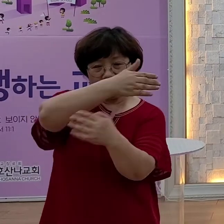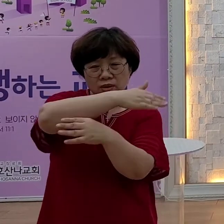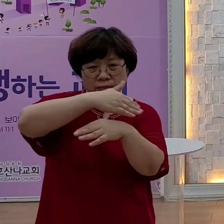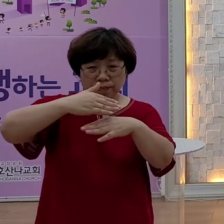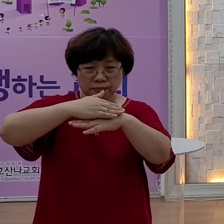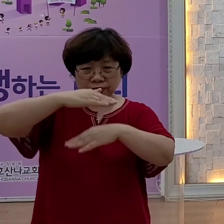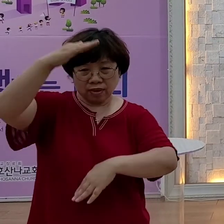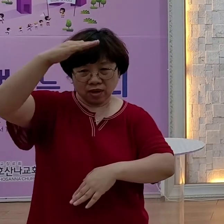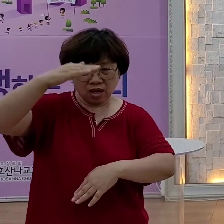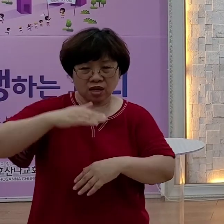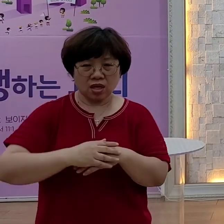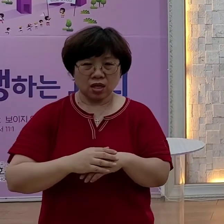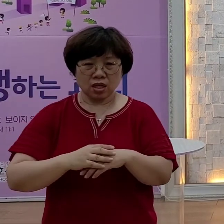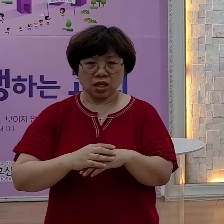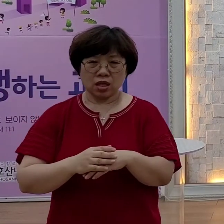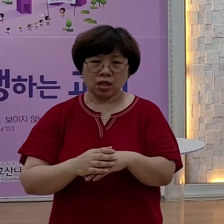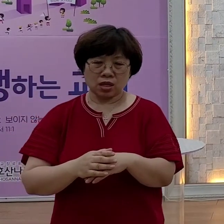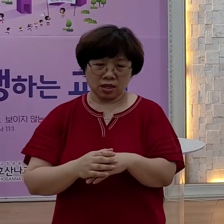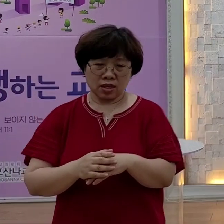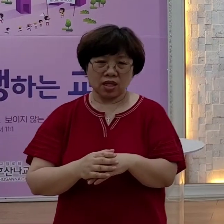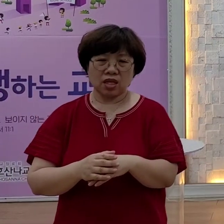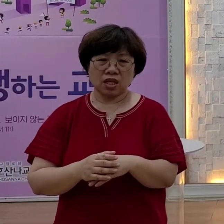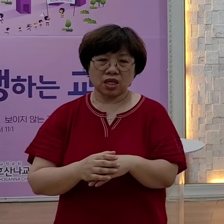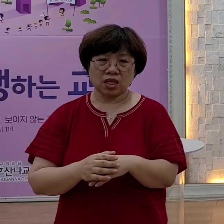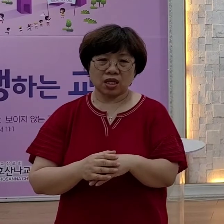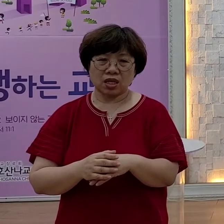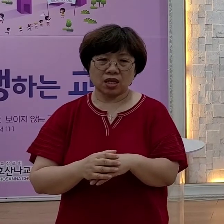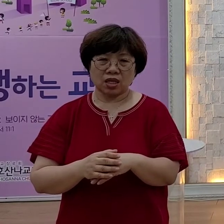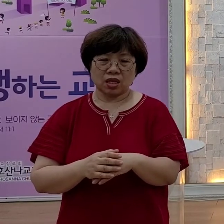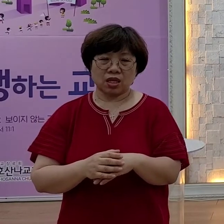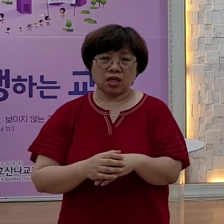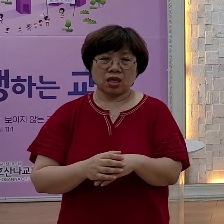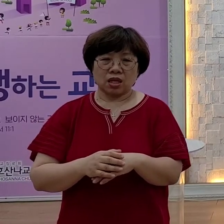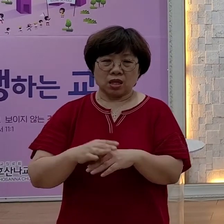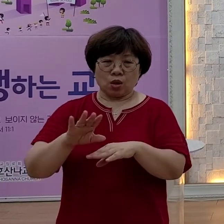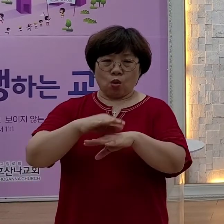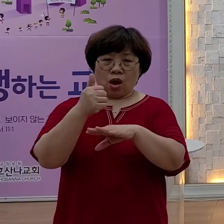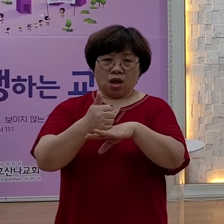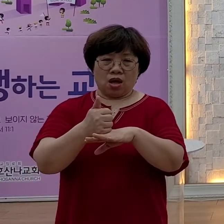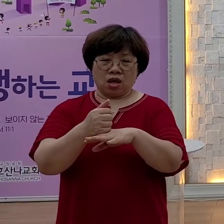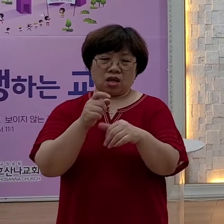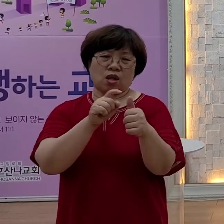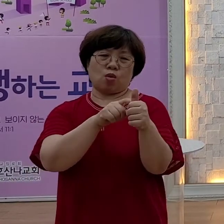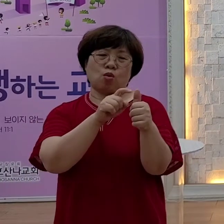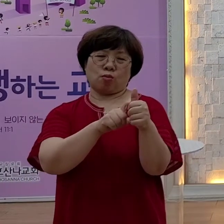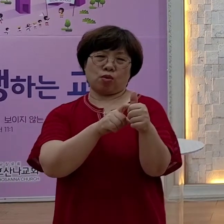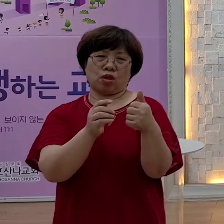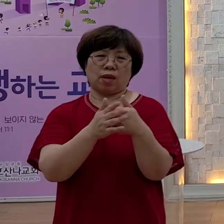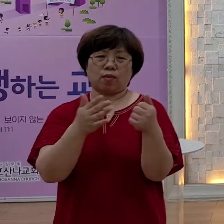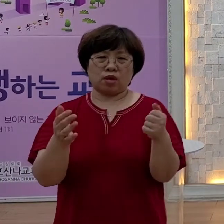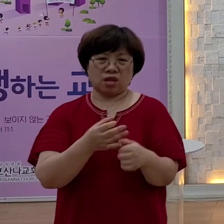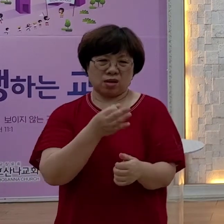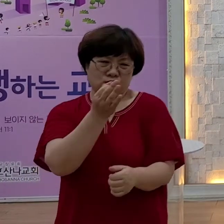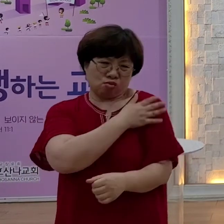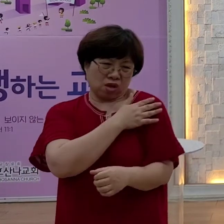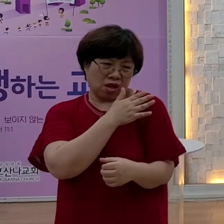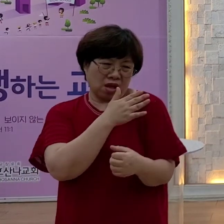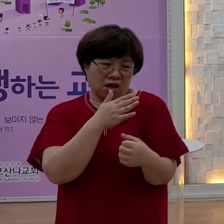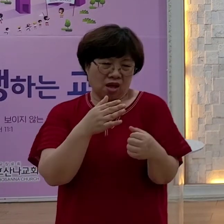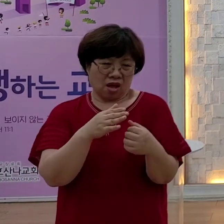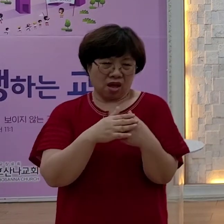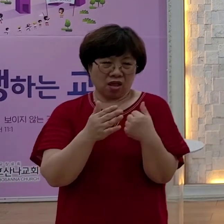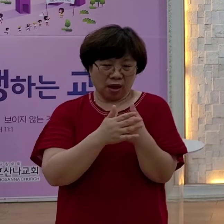제공합니다. 모든 게 예배를 소홀히 하고 이 부귀 영화에 취해가지고 자기 마음대로